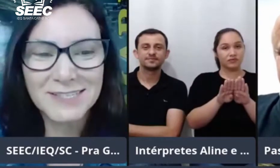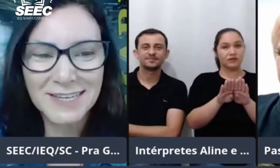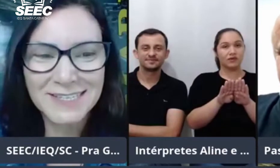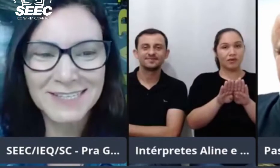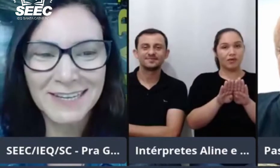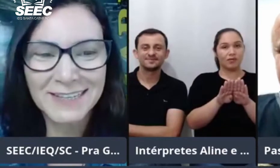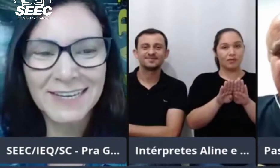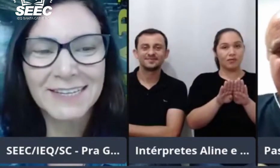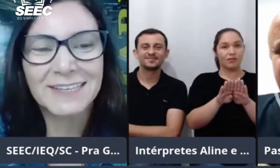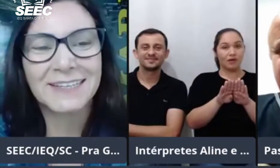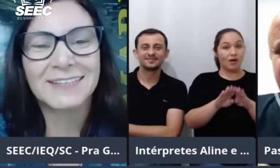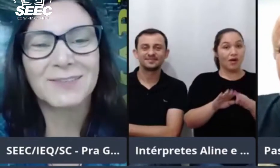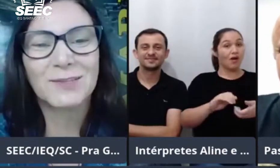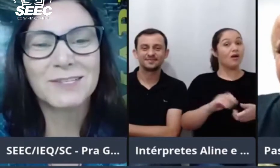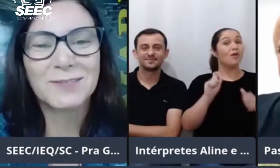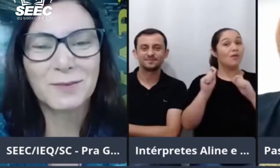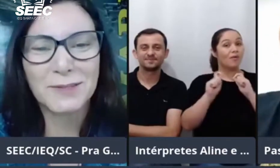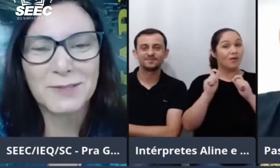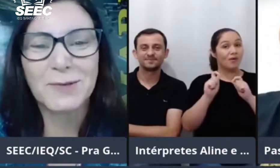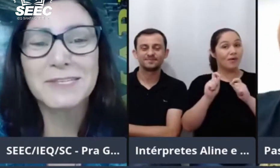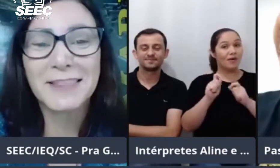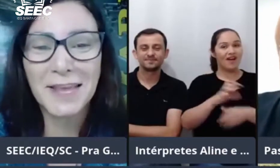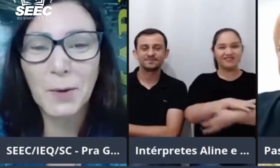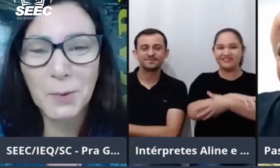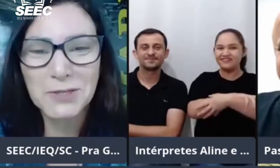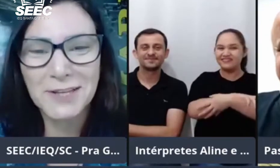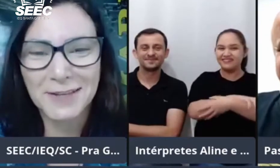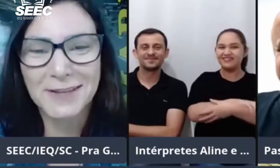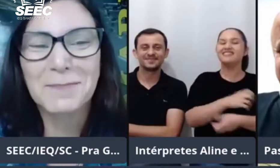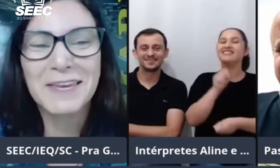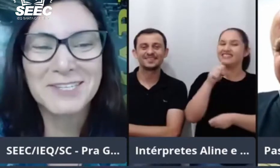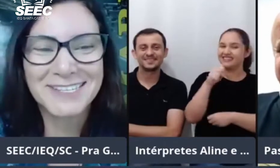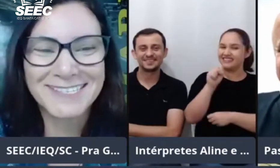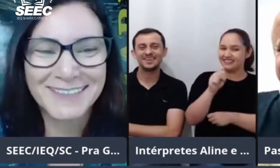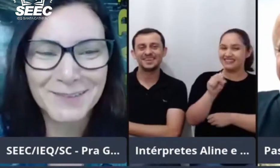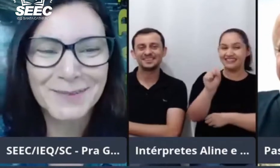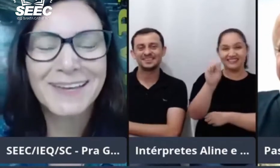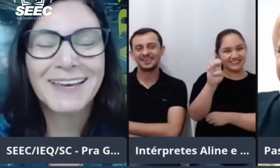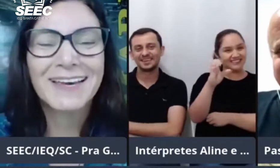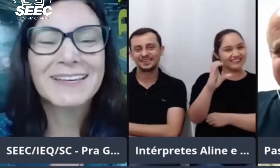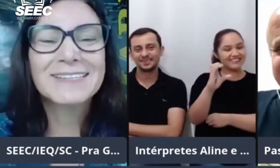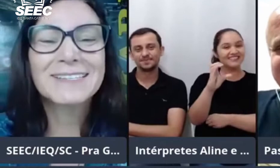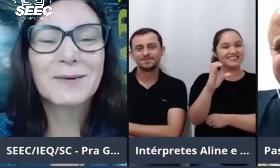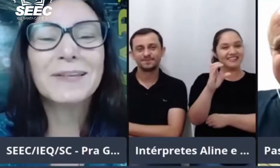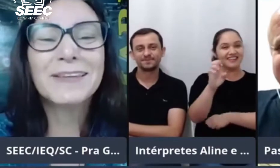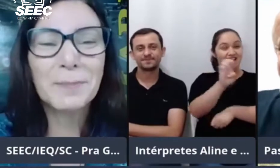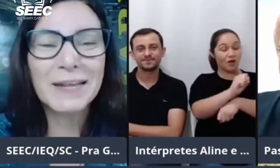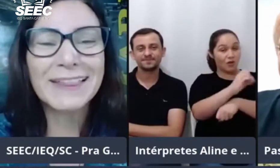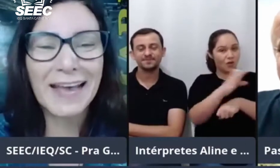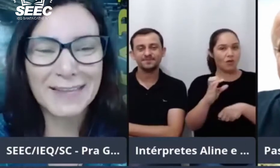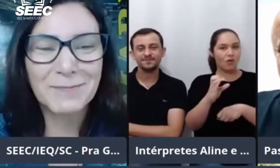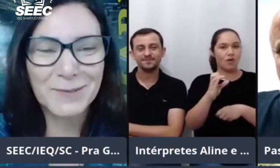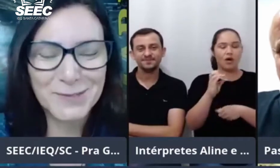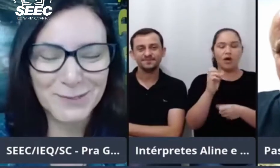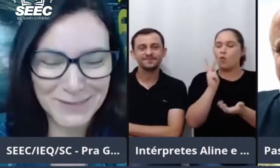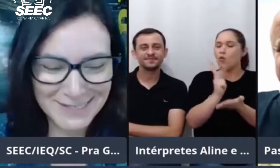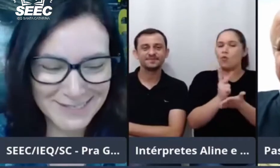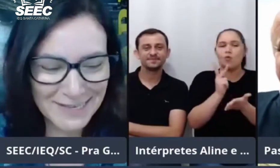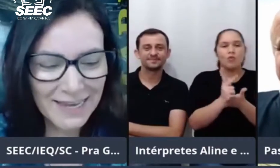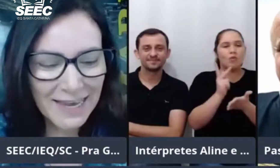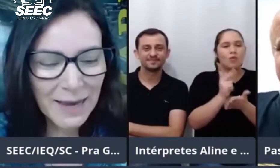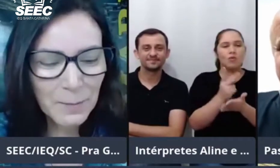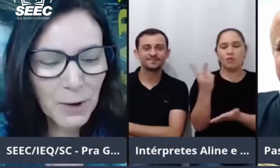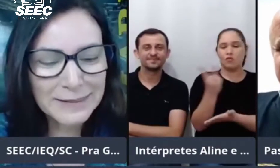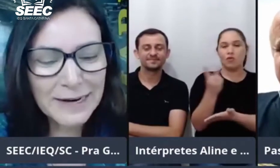parceiros da SEC Santa Catarina, né? Todas as convenções até hoje, na minha gestão, são interpretadas pelos